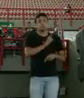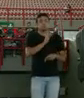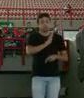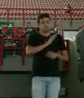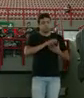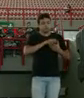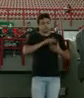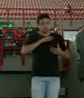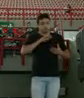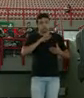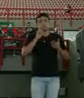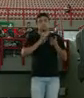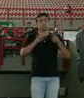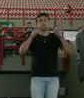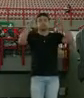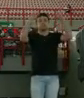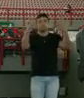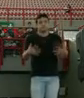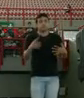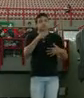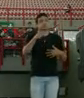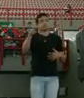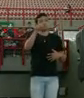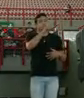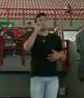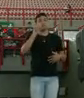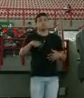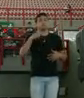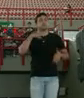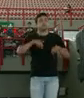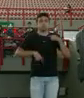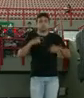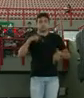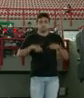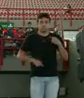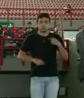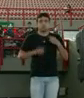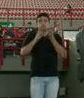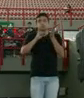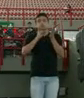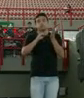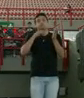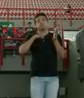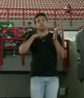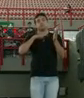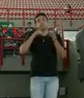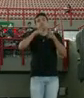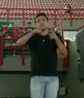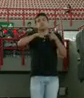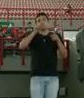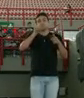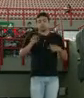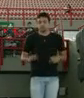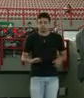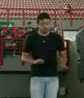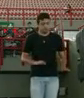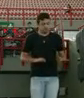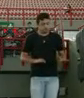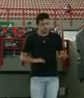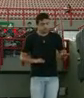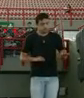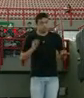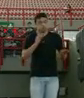coração. Eu disse para vocês que a deficiência desse hormônio gera um déficit de quê? De crescimento. E